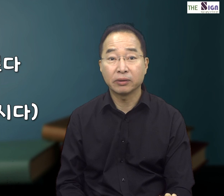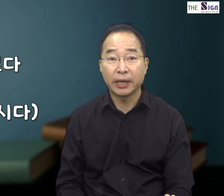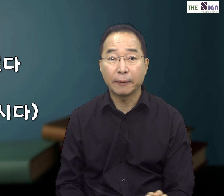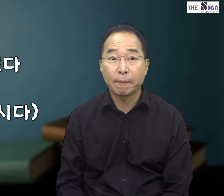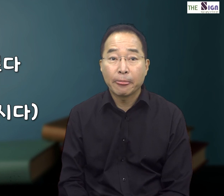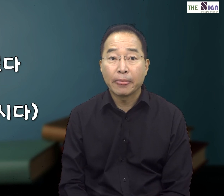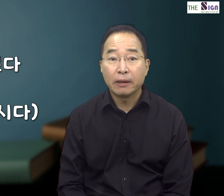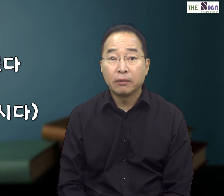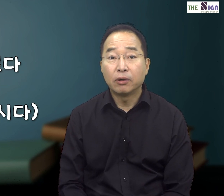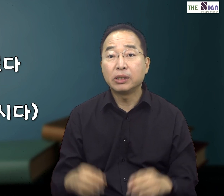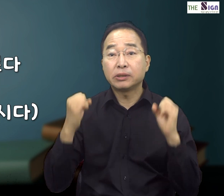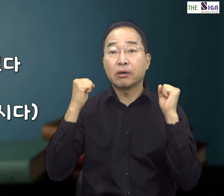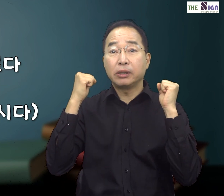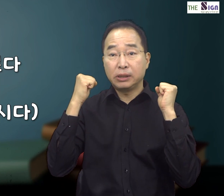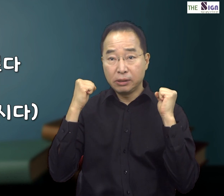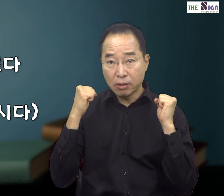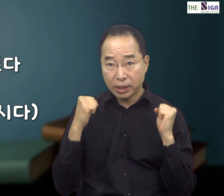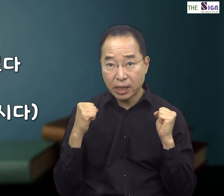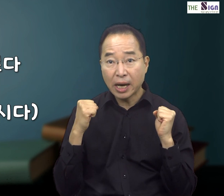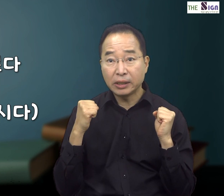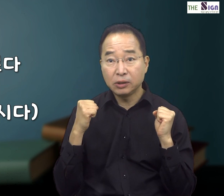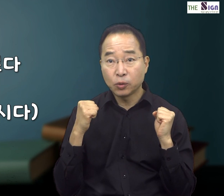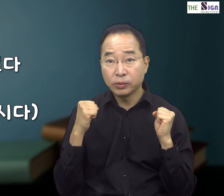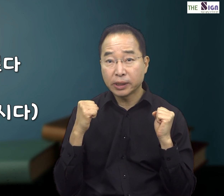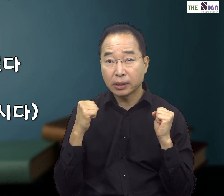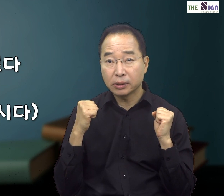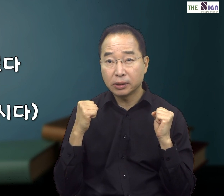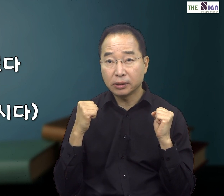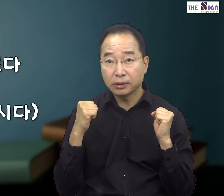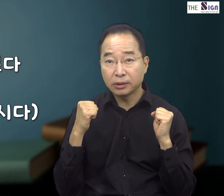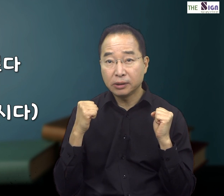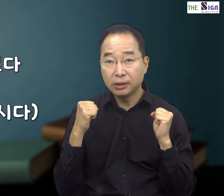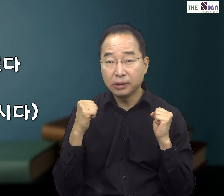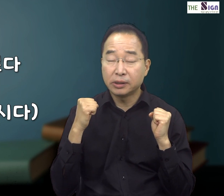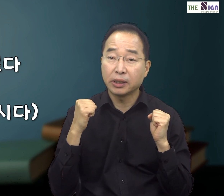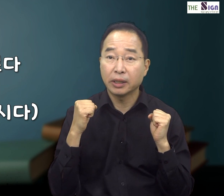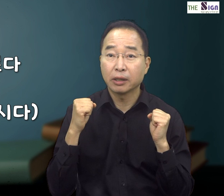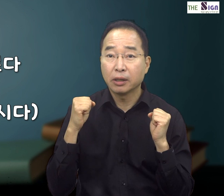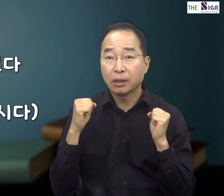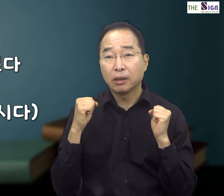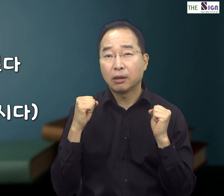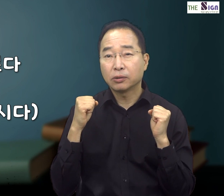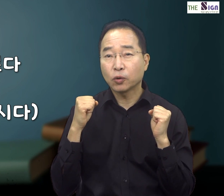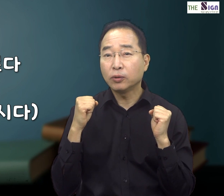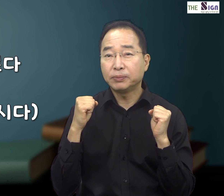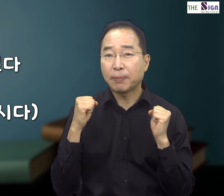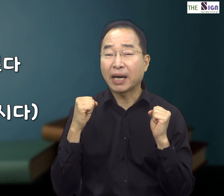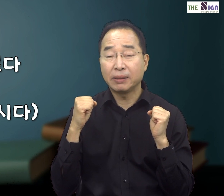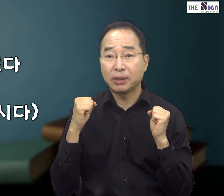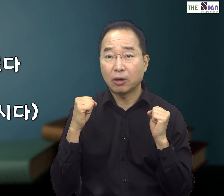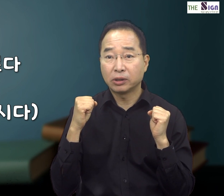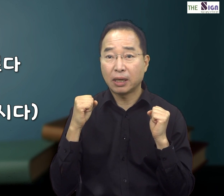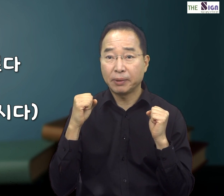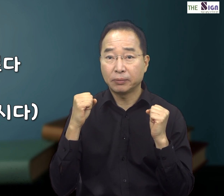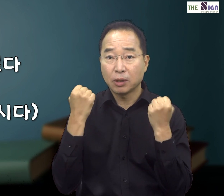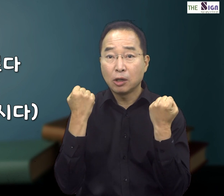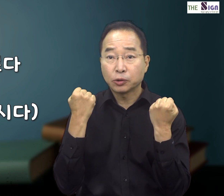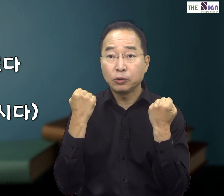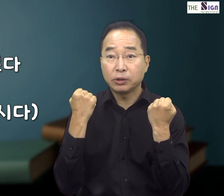갖는데 여기서 이렇게 하는 동작을 이제 조금 이제 바뀝니다. 어떻게 하면